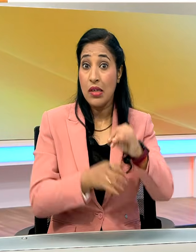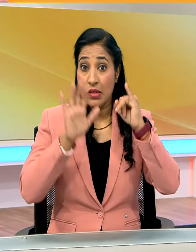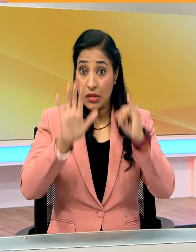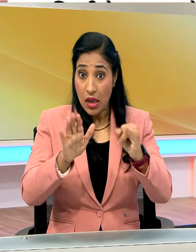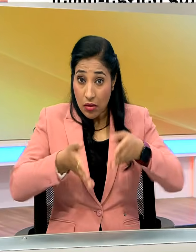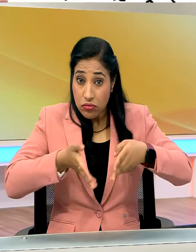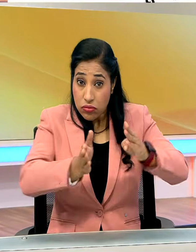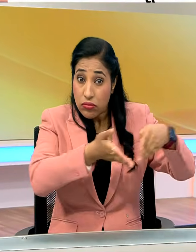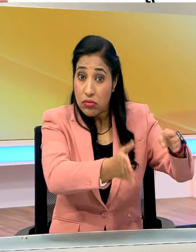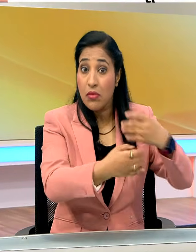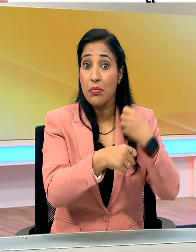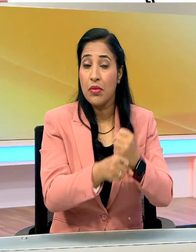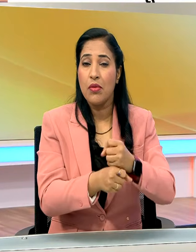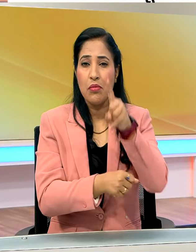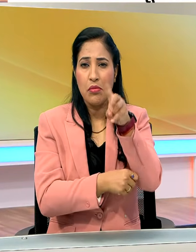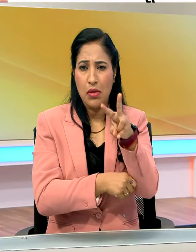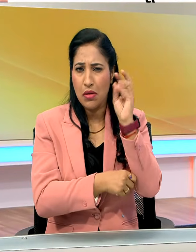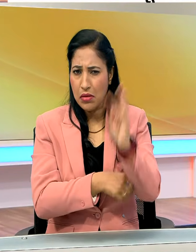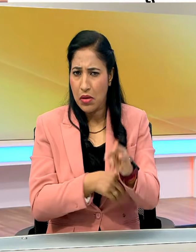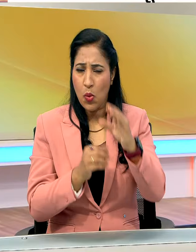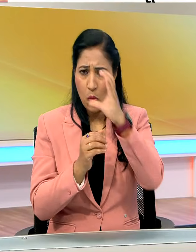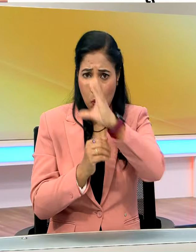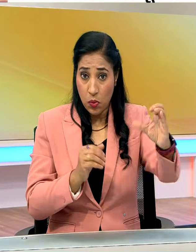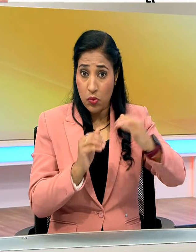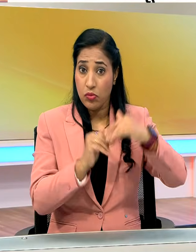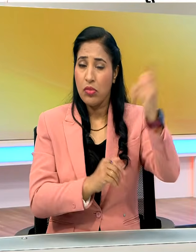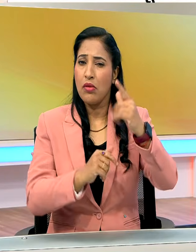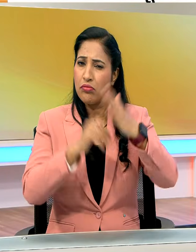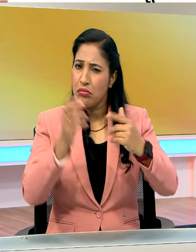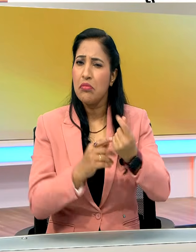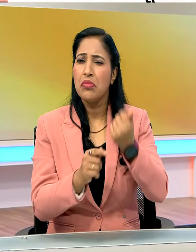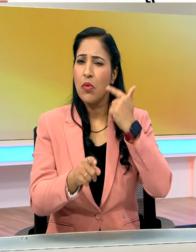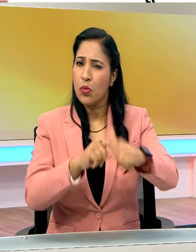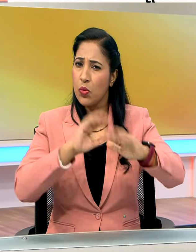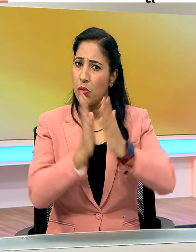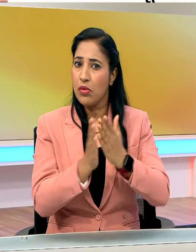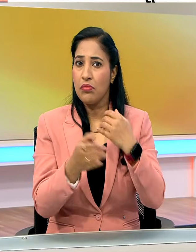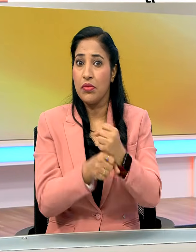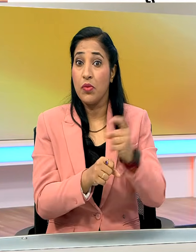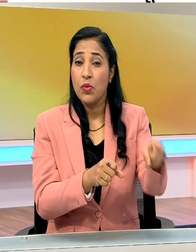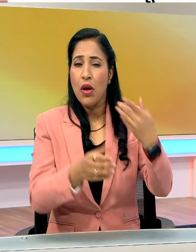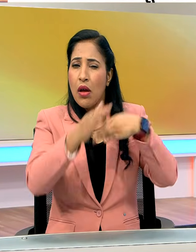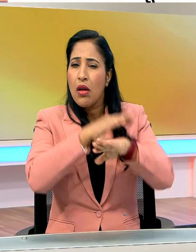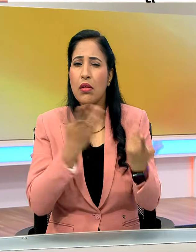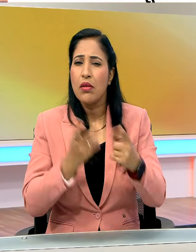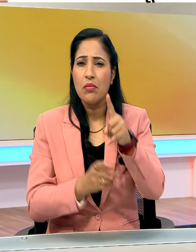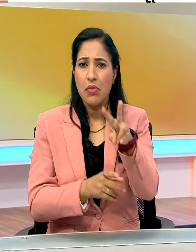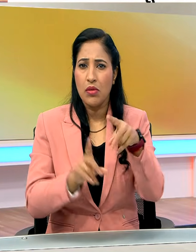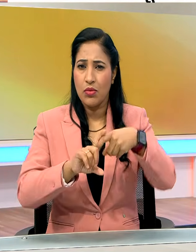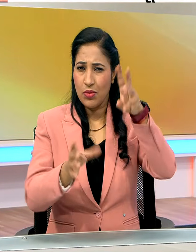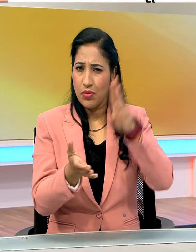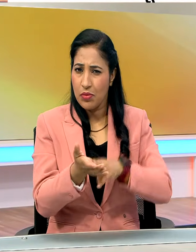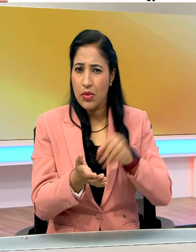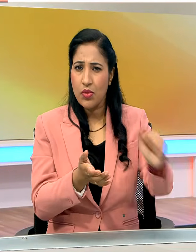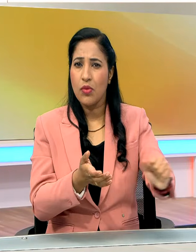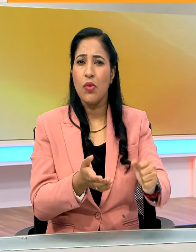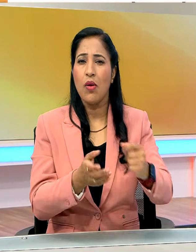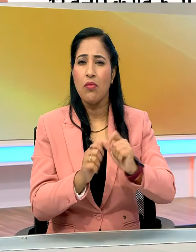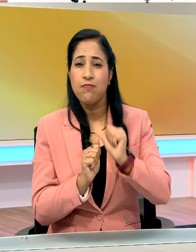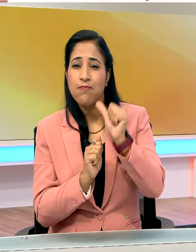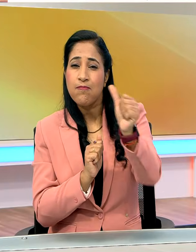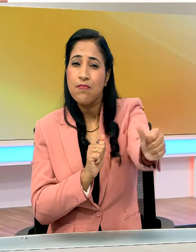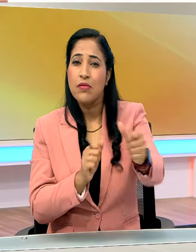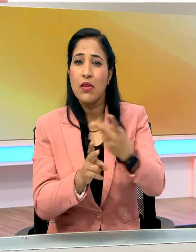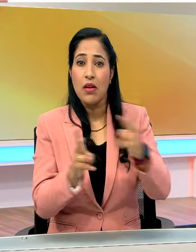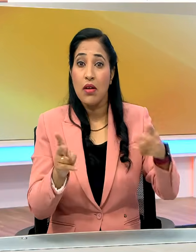जो 12,000 करोड़ से अधिक की लागत से तैयार किया गया है। कॉरिडोर की विशेष बात यह है कि 12 किलोमीटर लंबा वन्यजीव एलिवेटेड कॉरिडोर